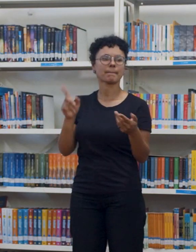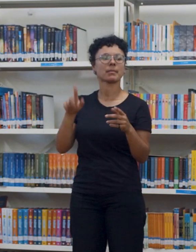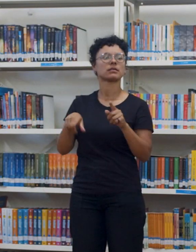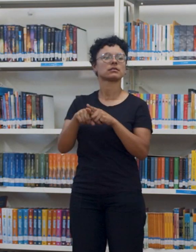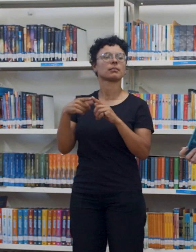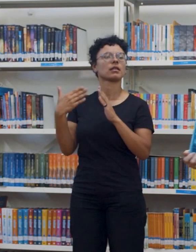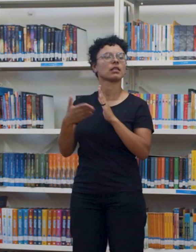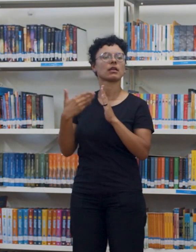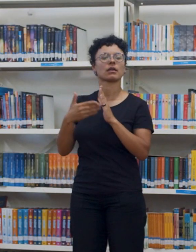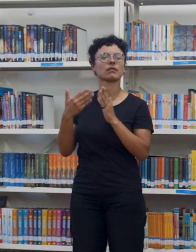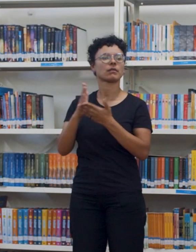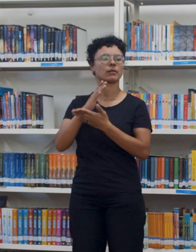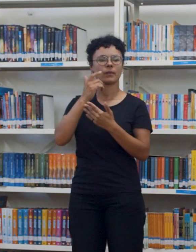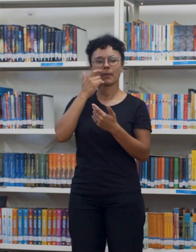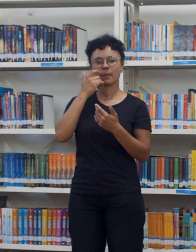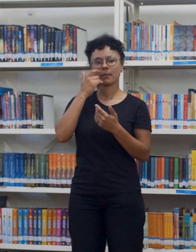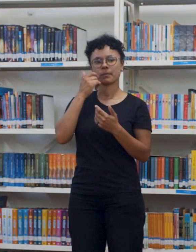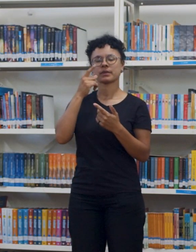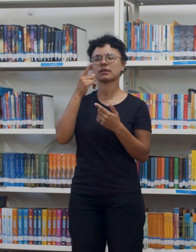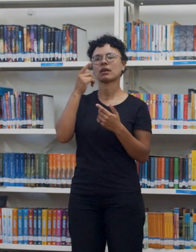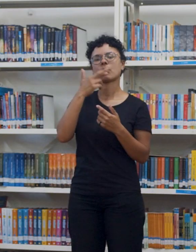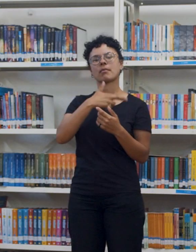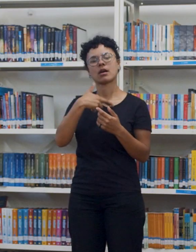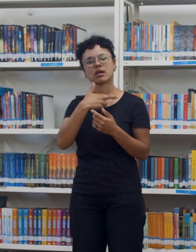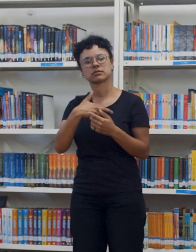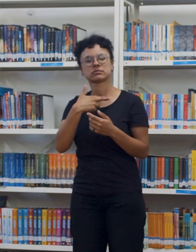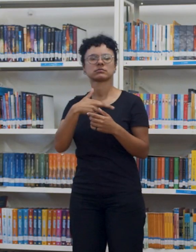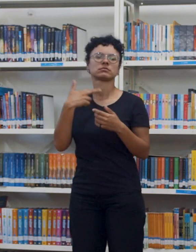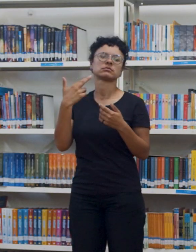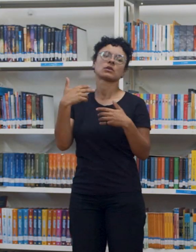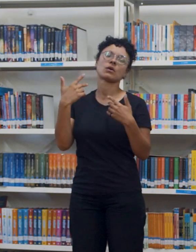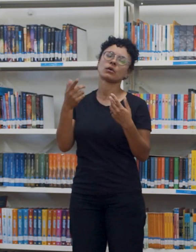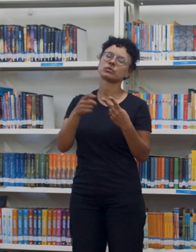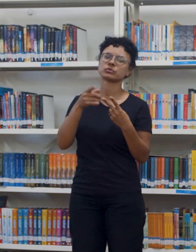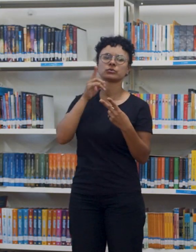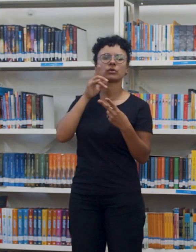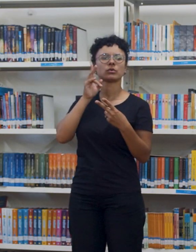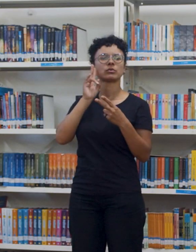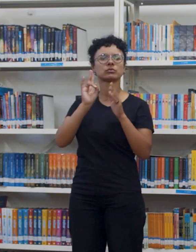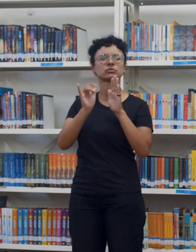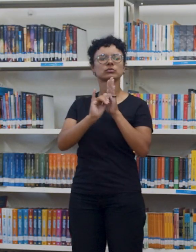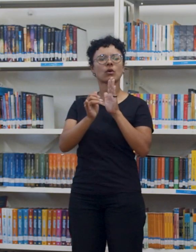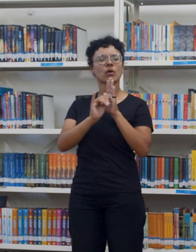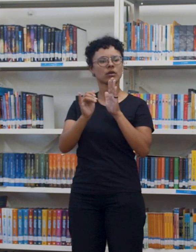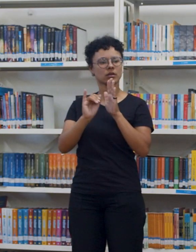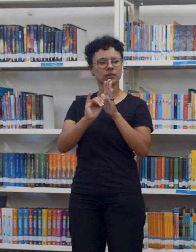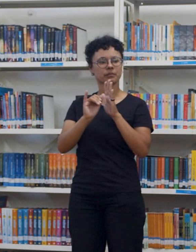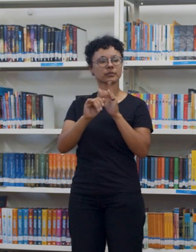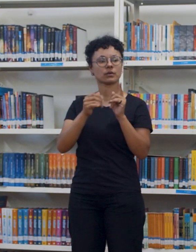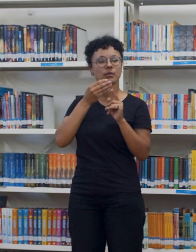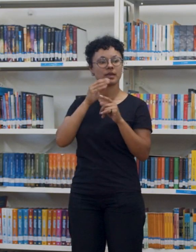de capa tem bege. livros que são livros romances e a gente tem livros que são de crônicas. O Carlos Heitor Coni, para mim, é